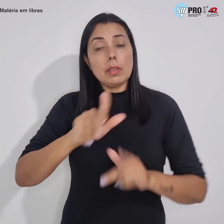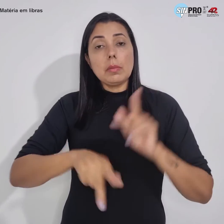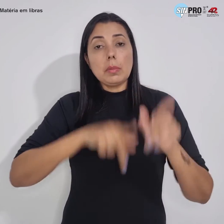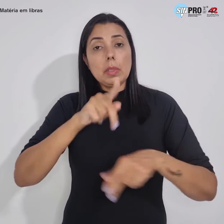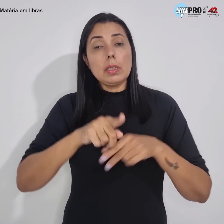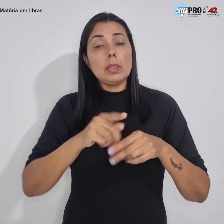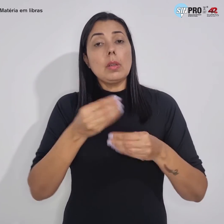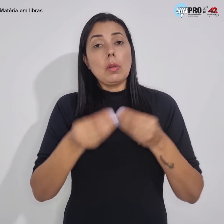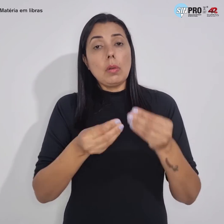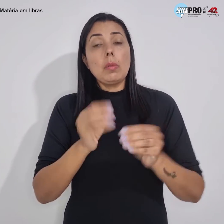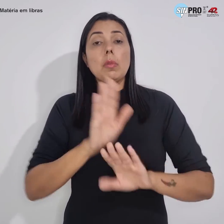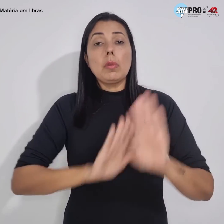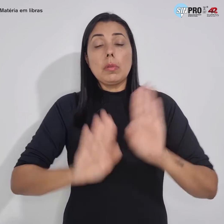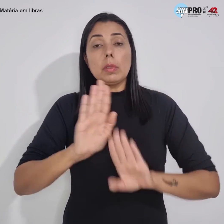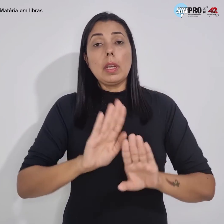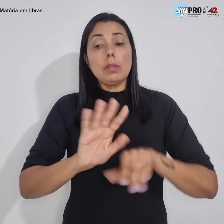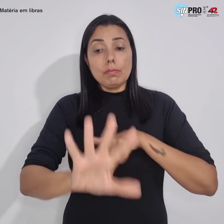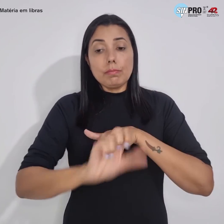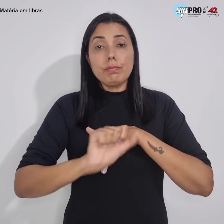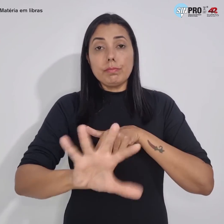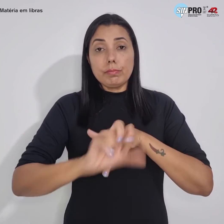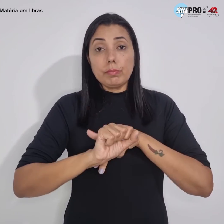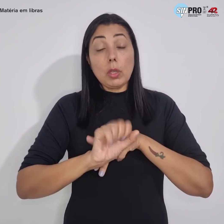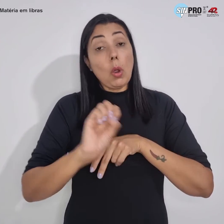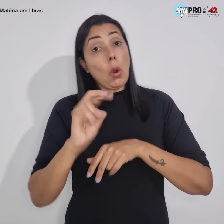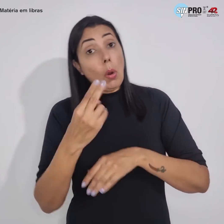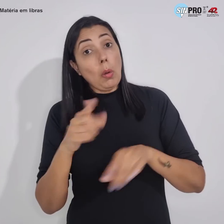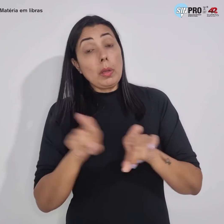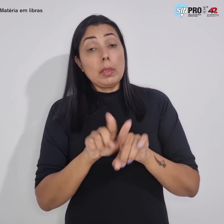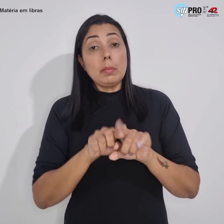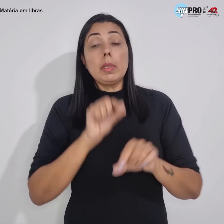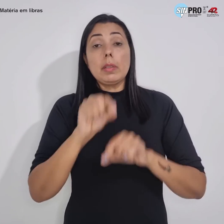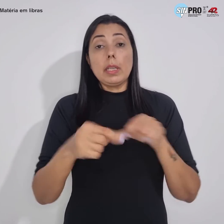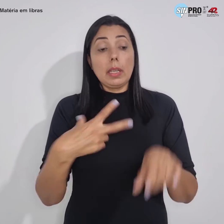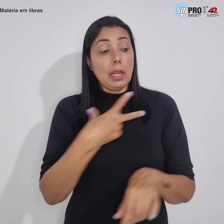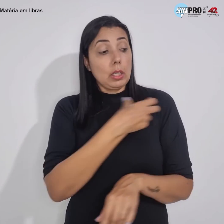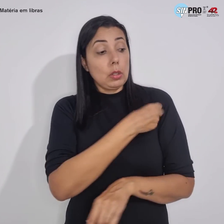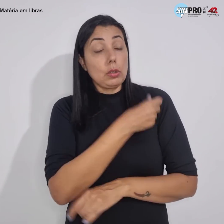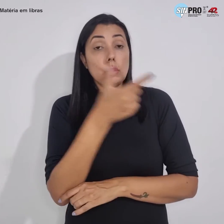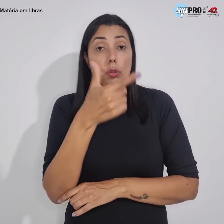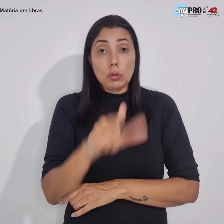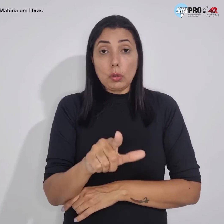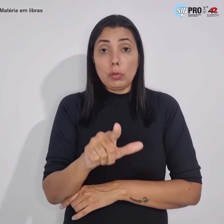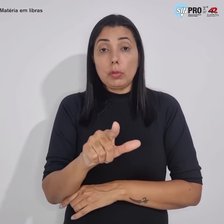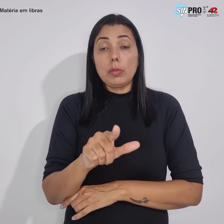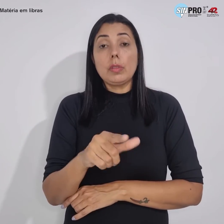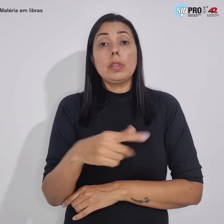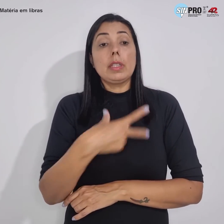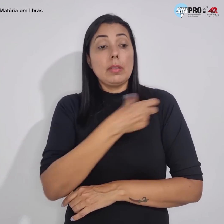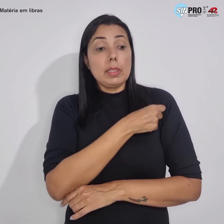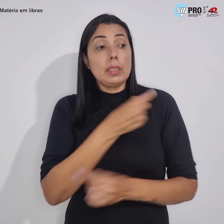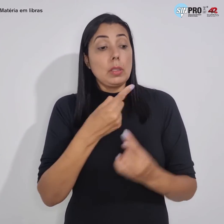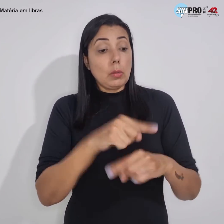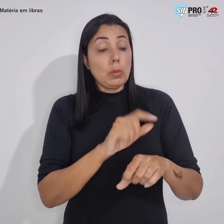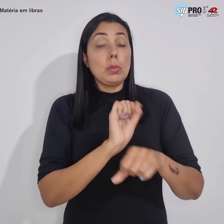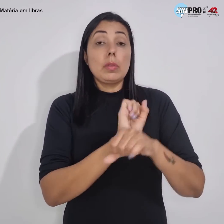como forma de prevenir o contágio. Outra delas é a dose de reforço da vacina contra a covid-19